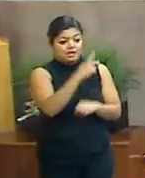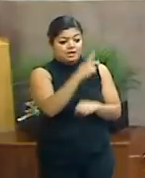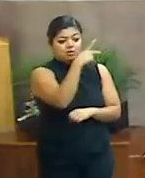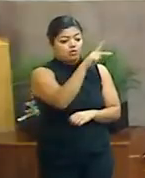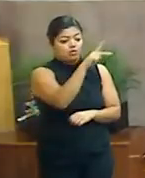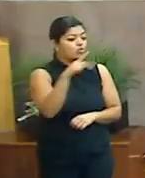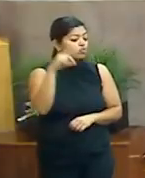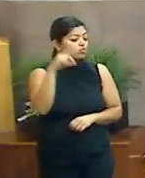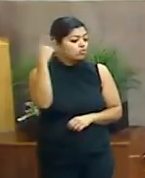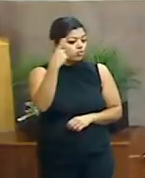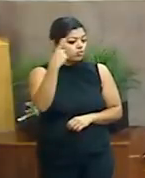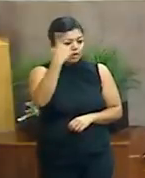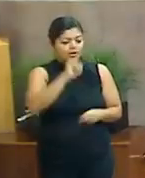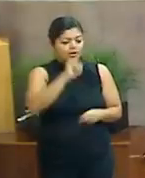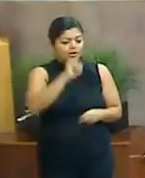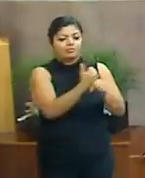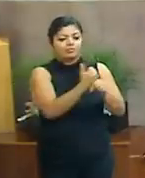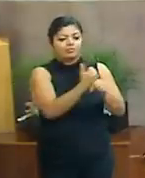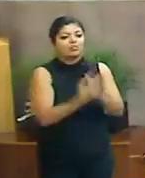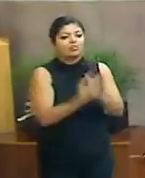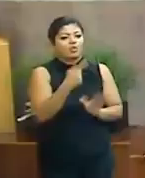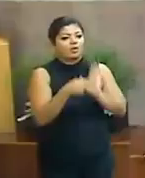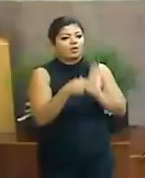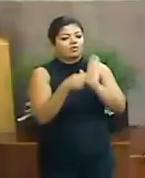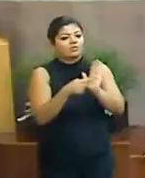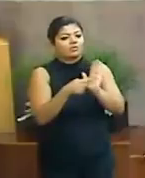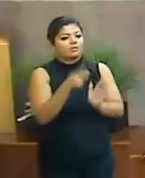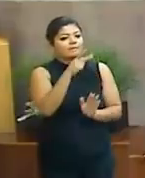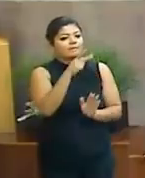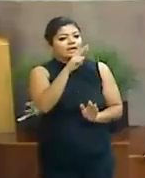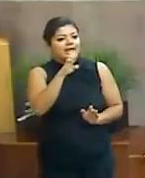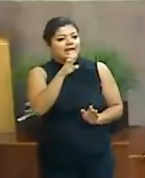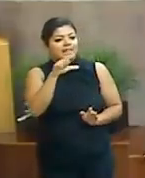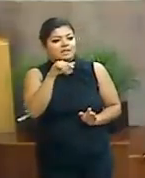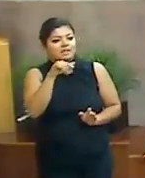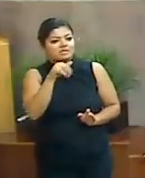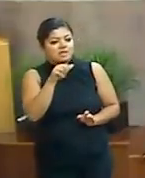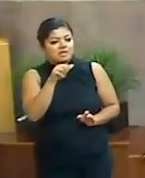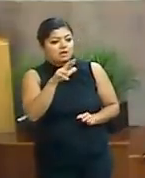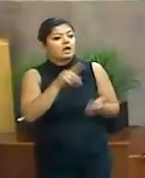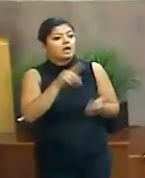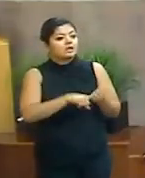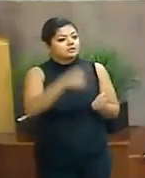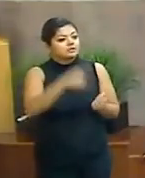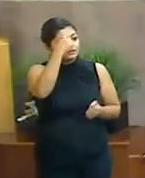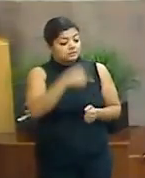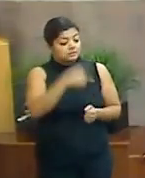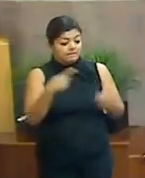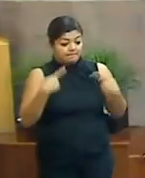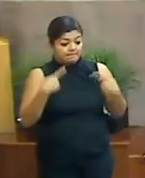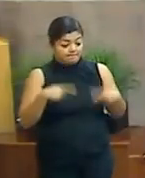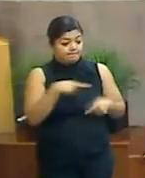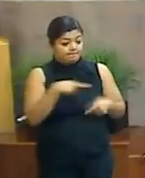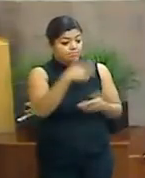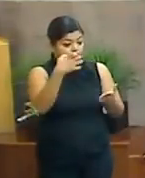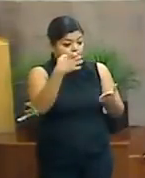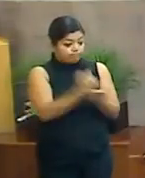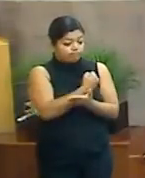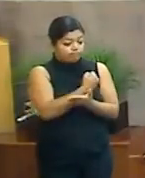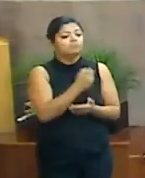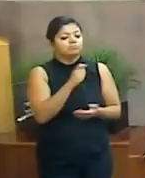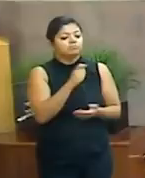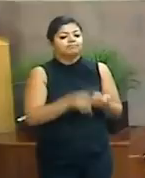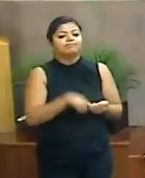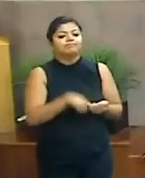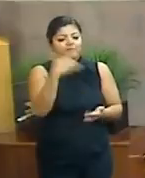implementación del programa de resultados electorales similares en donde las dos excelentes empresas quedando la referida a licitación no